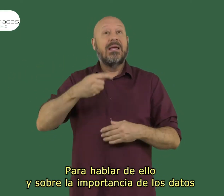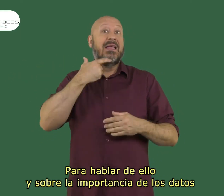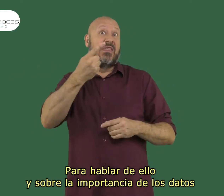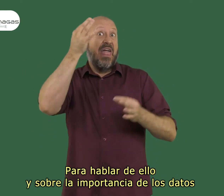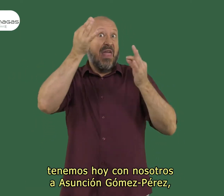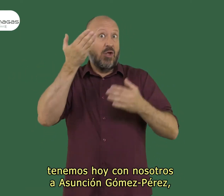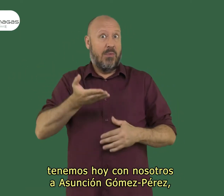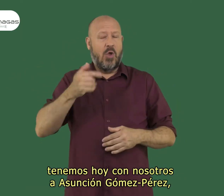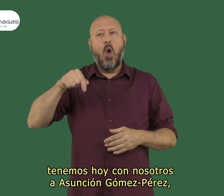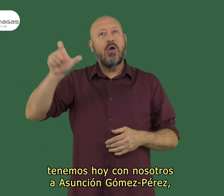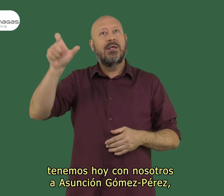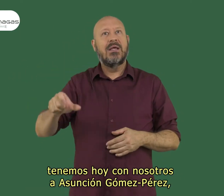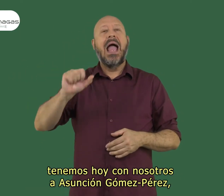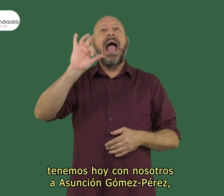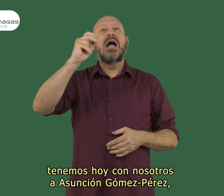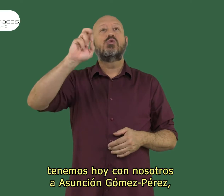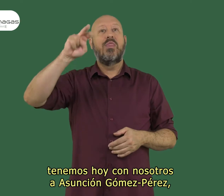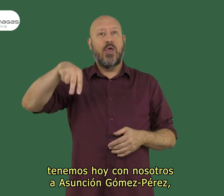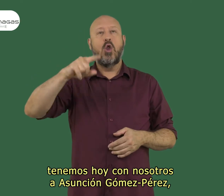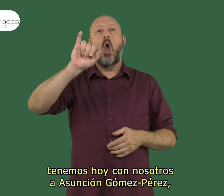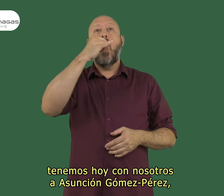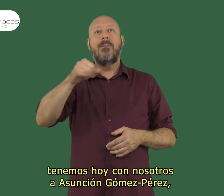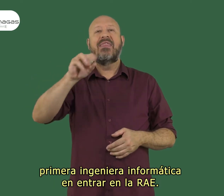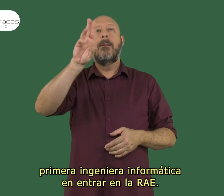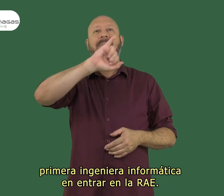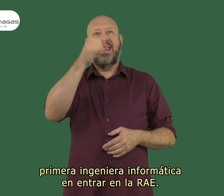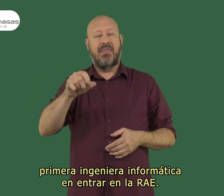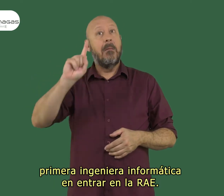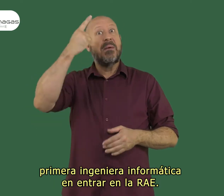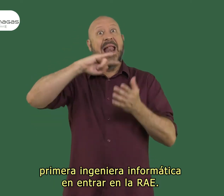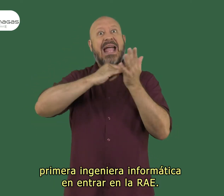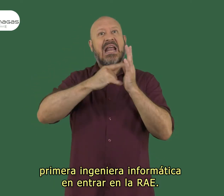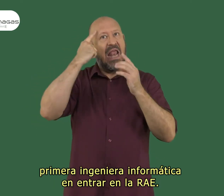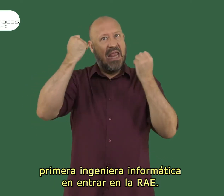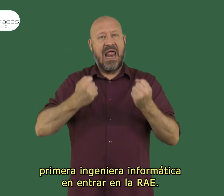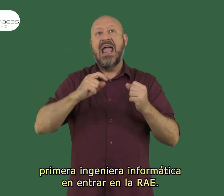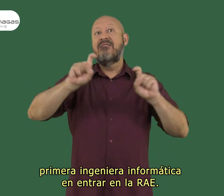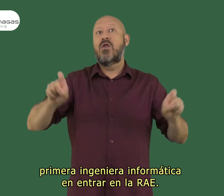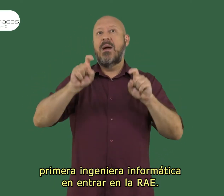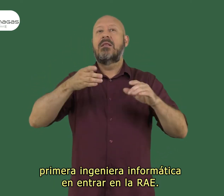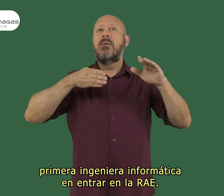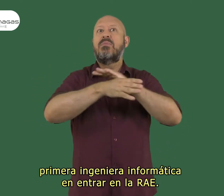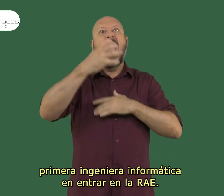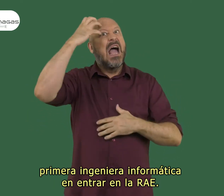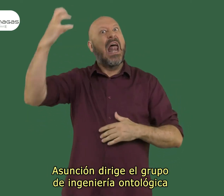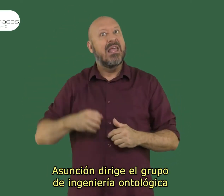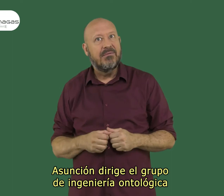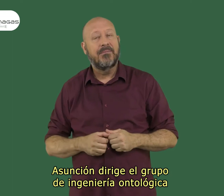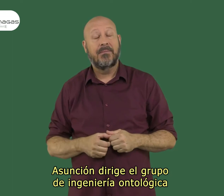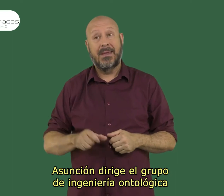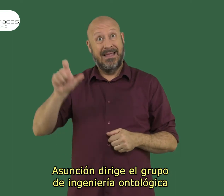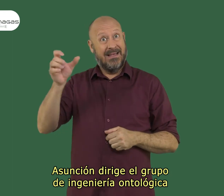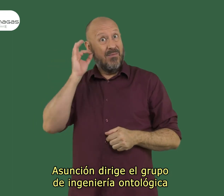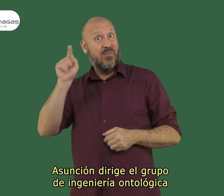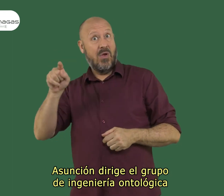de los datos, tenemos hoy con nosotros a Asunción Gómez Pérez, primera ingeniera informática en entrar en la RAE.